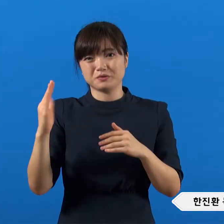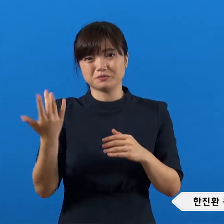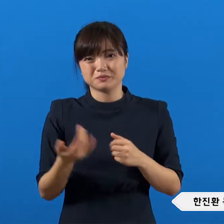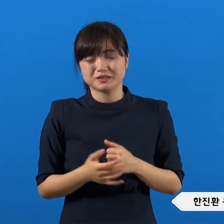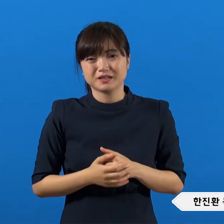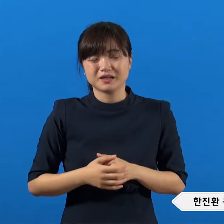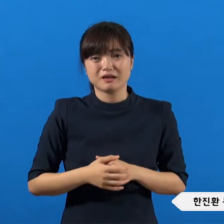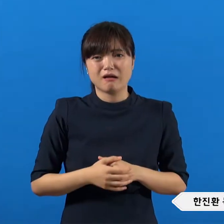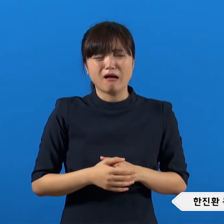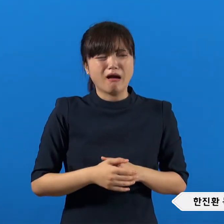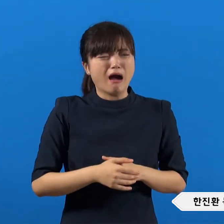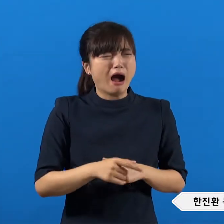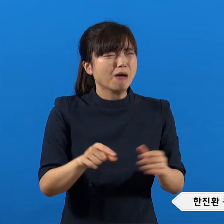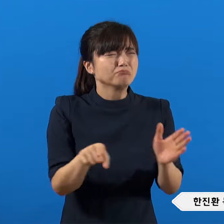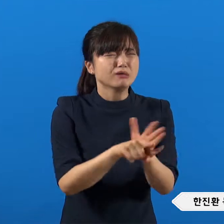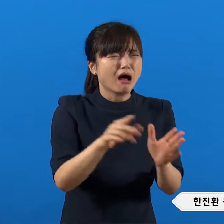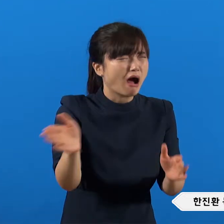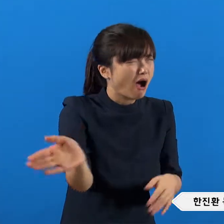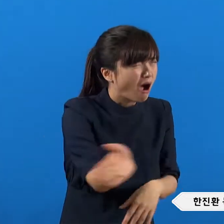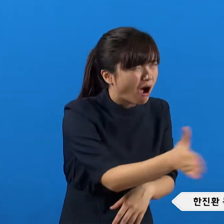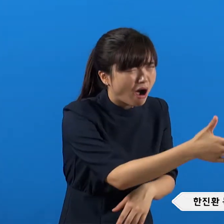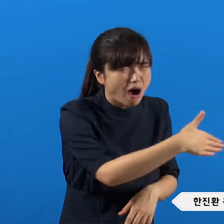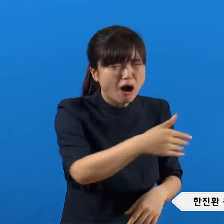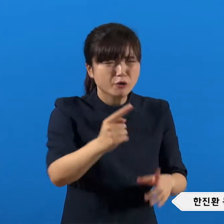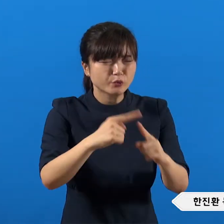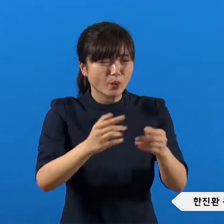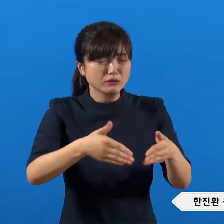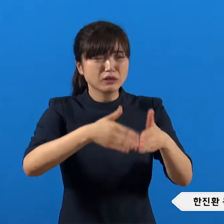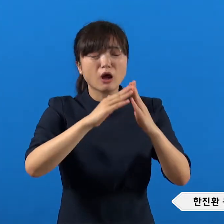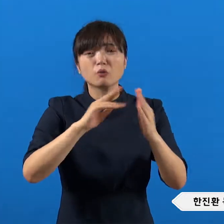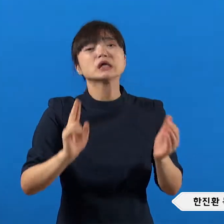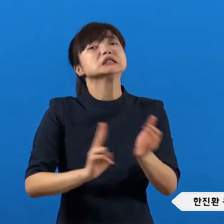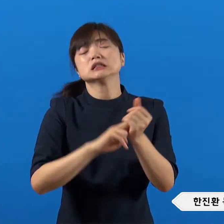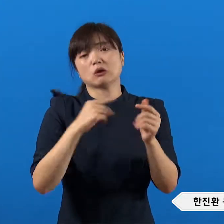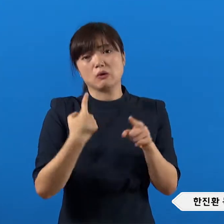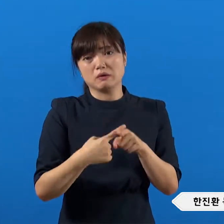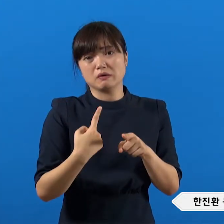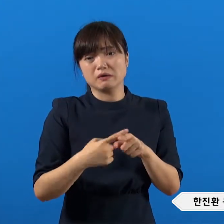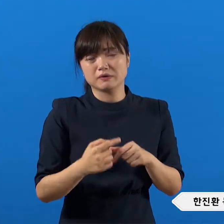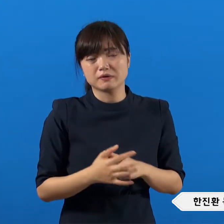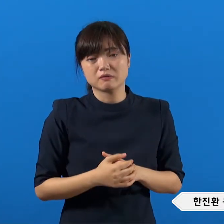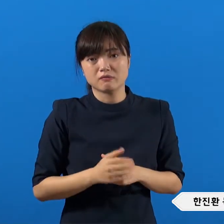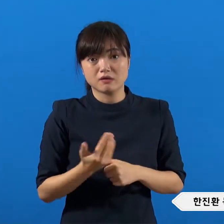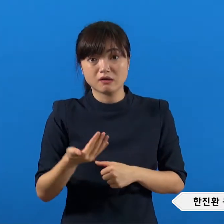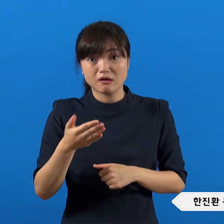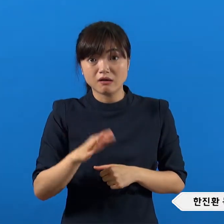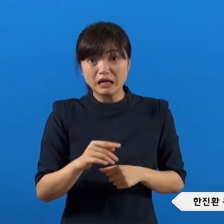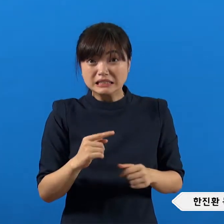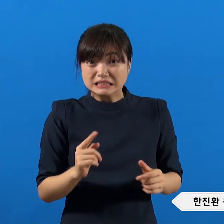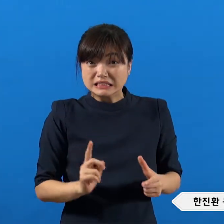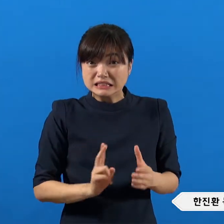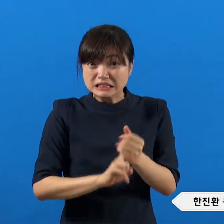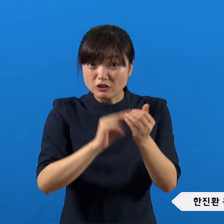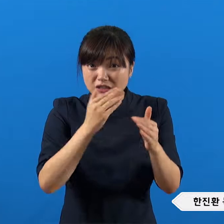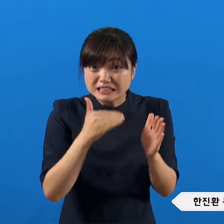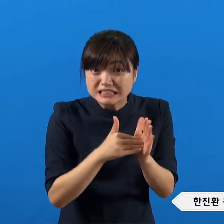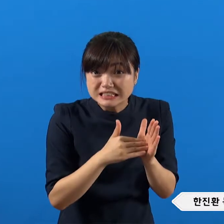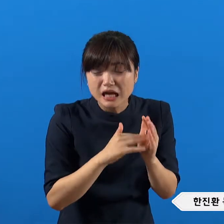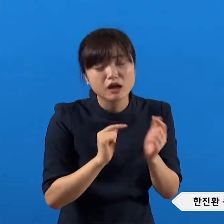척박한 불모지에 저런 교회가 섰다는 것이 기적이죠. 그런데 기적은 그 한 번만이